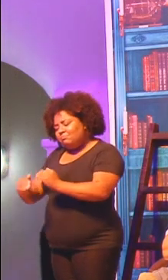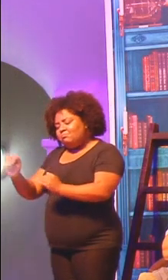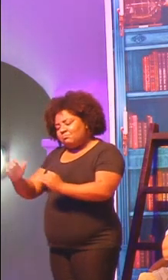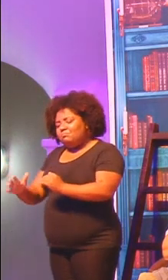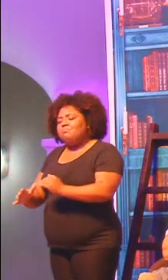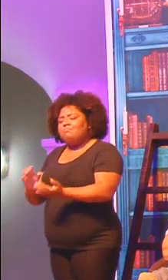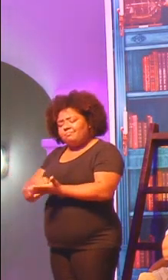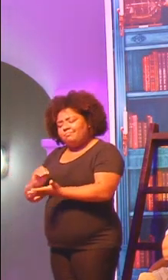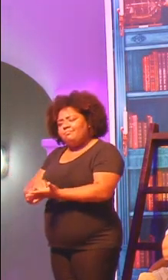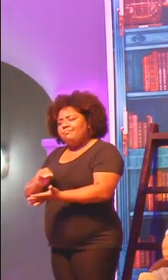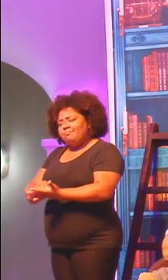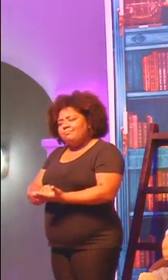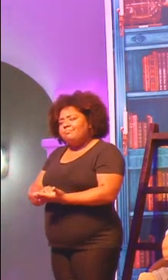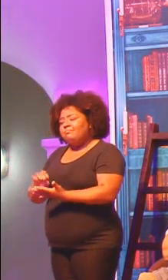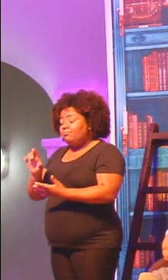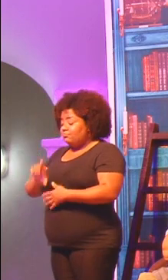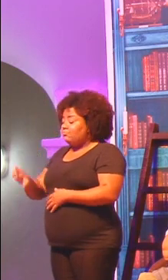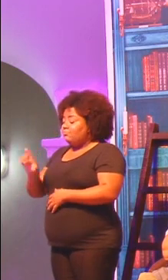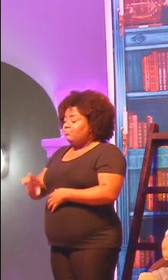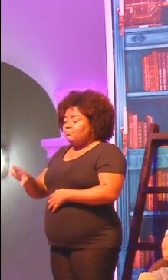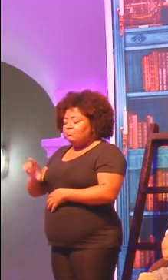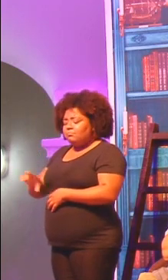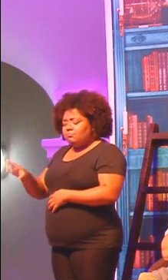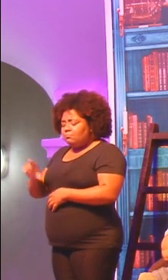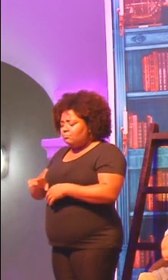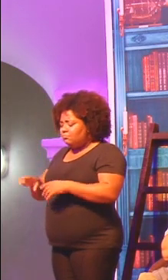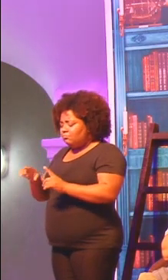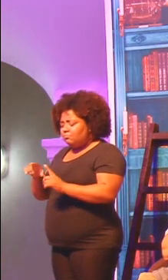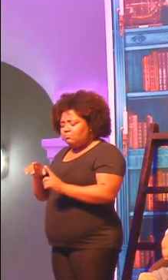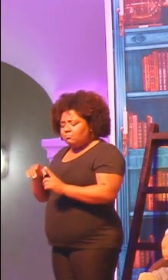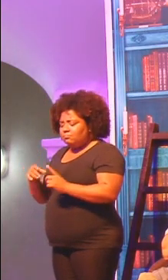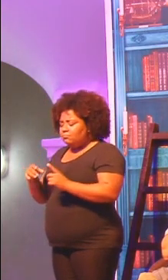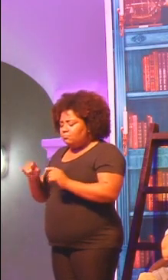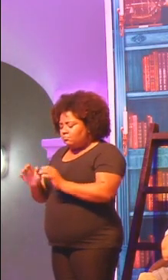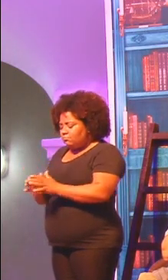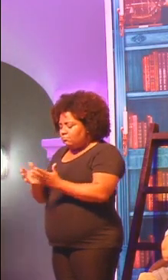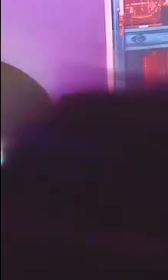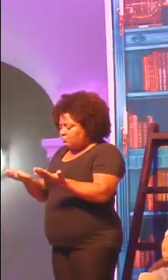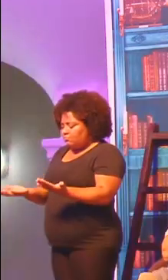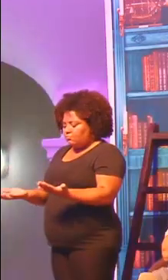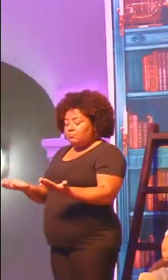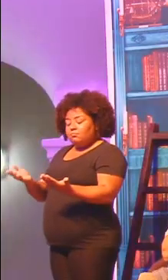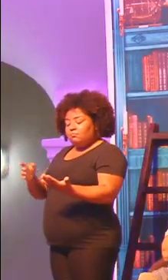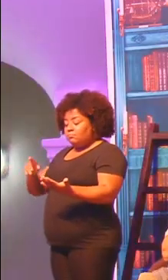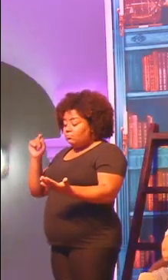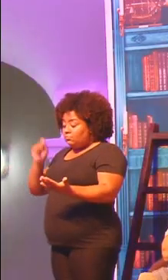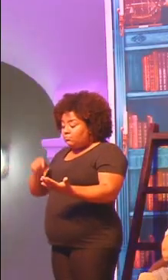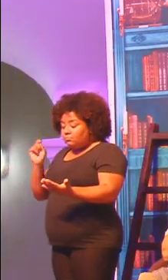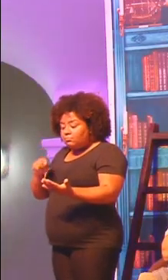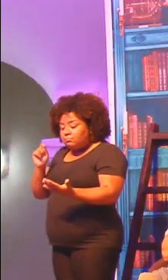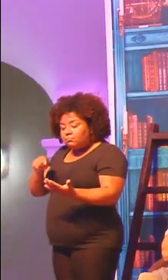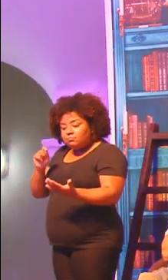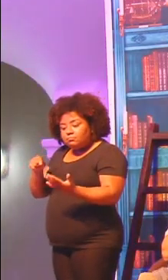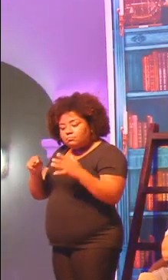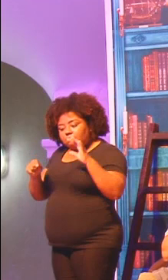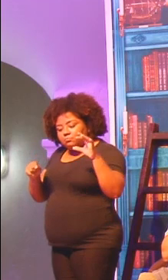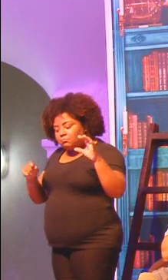todo o seu aspecto, ela permite que esse encontro aconteça. Esse encontro pode